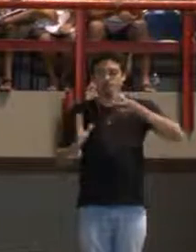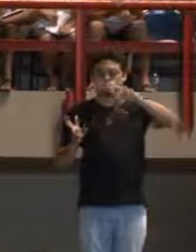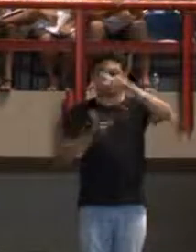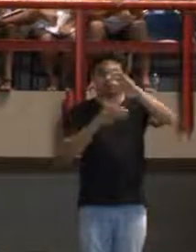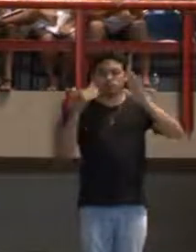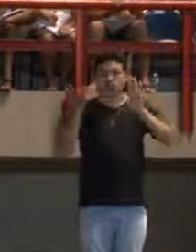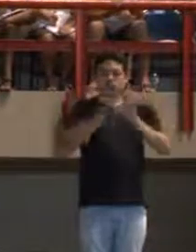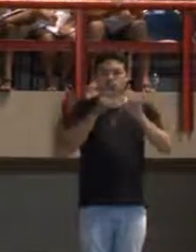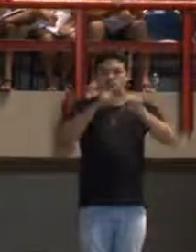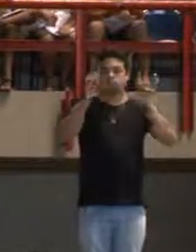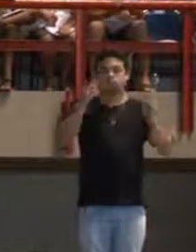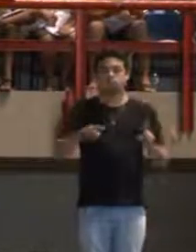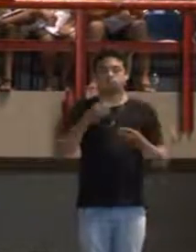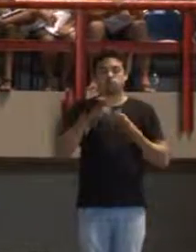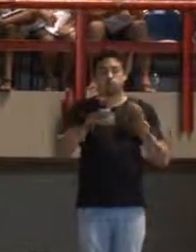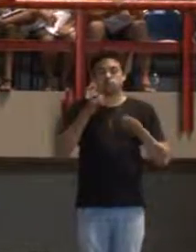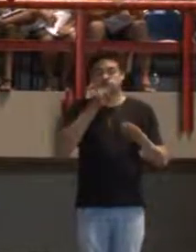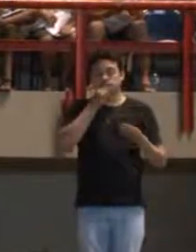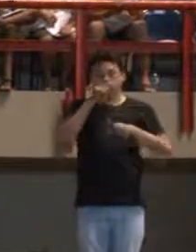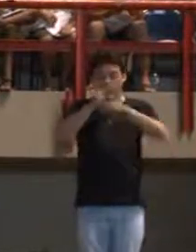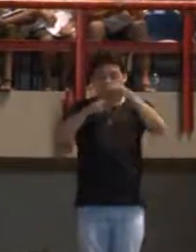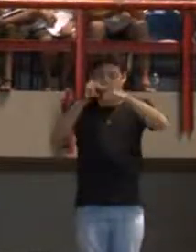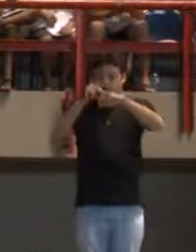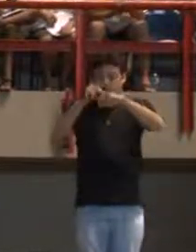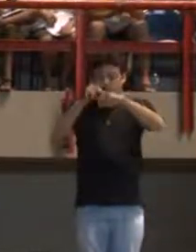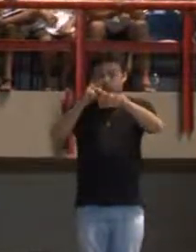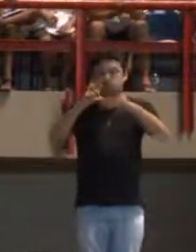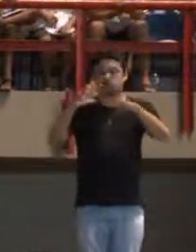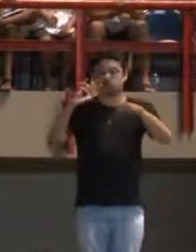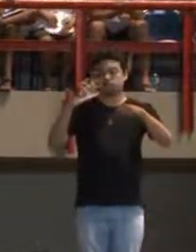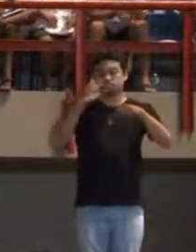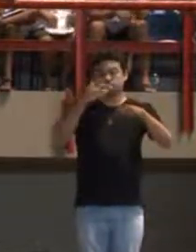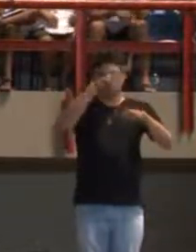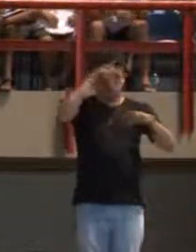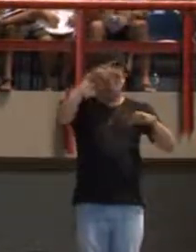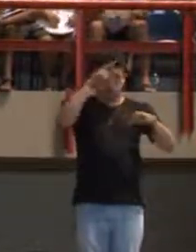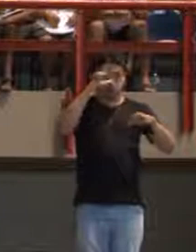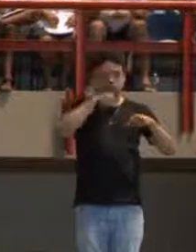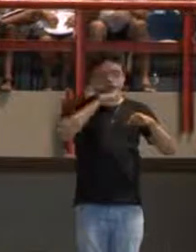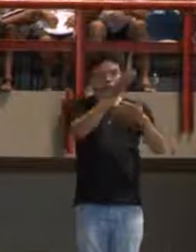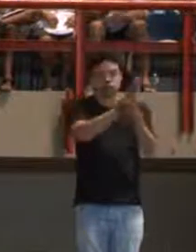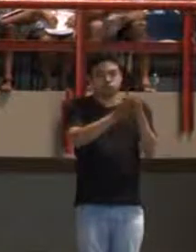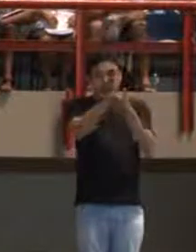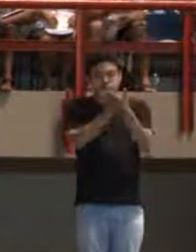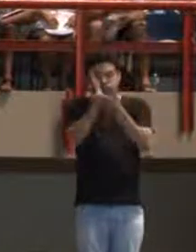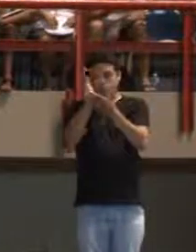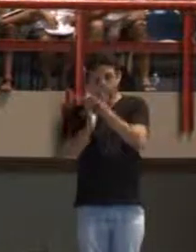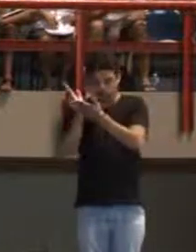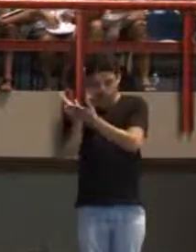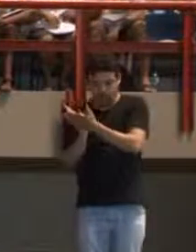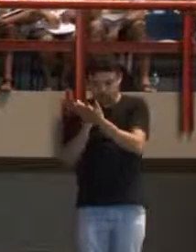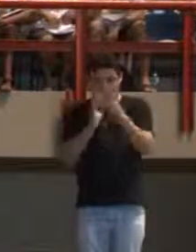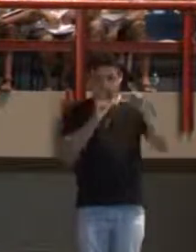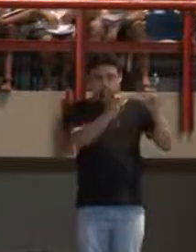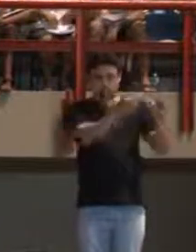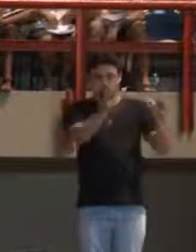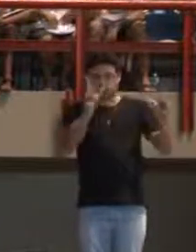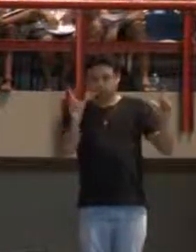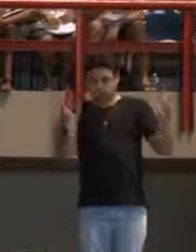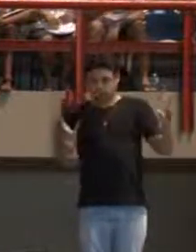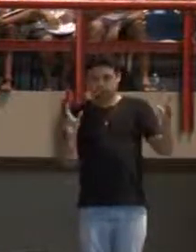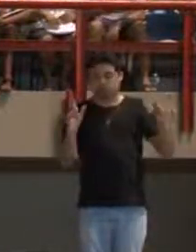Como é esse projeto? Os países ricos querem dividir a Amazônia em vários pedaços, tá? E aí